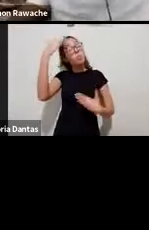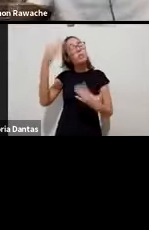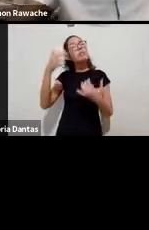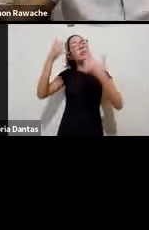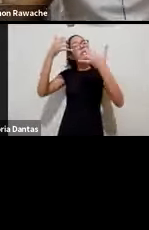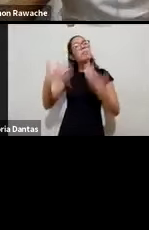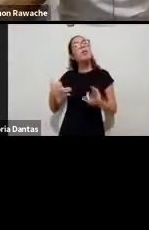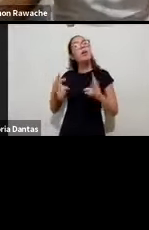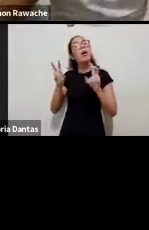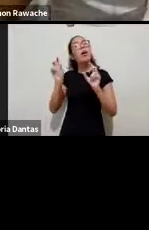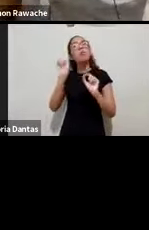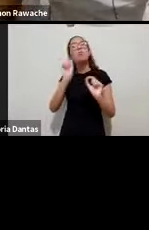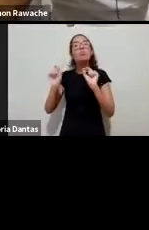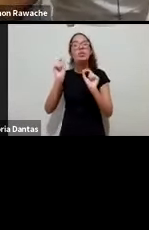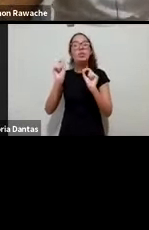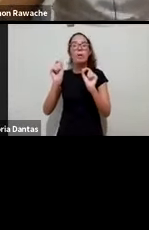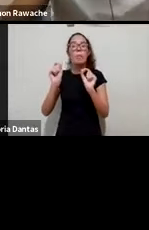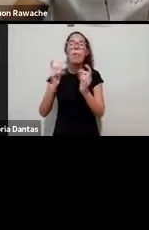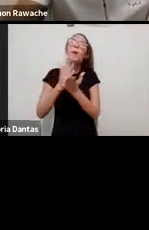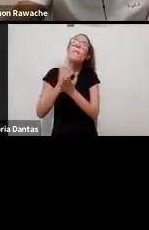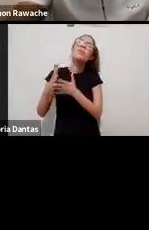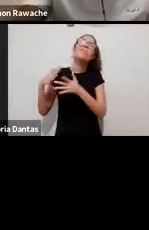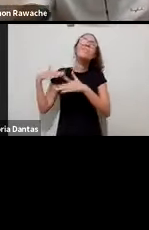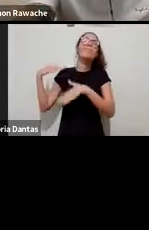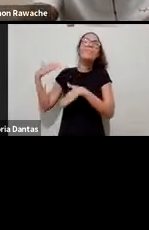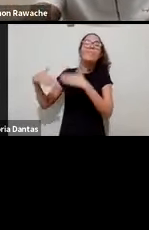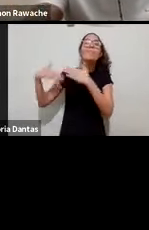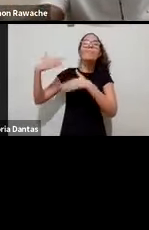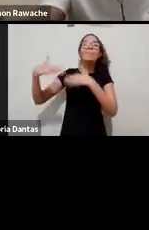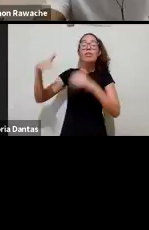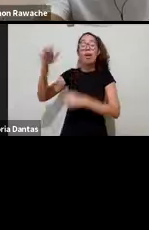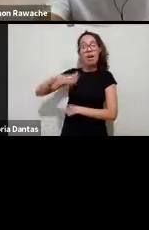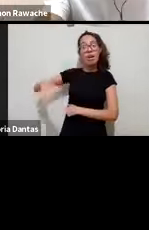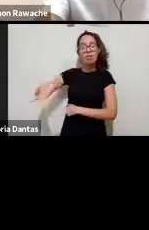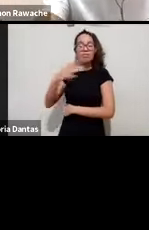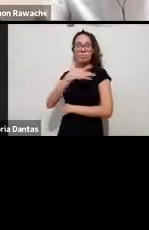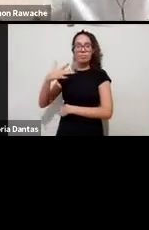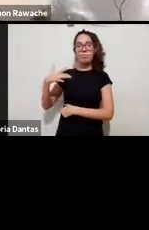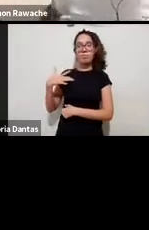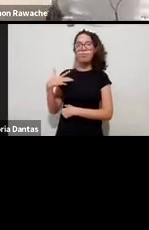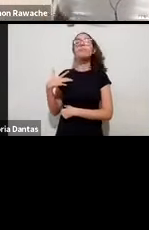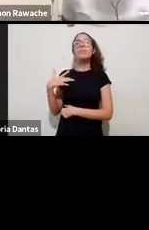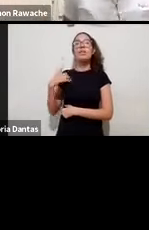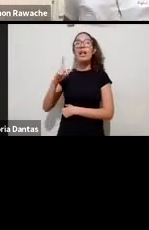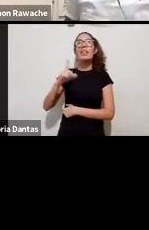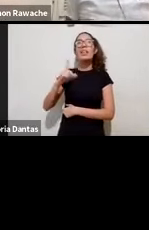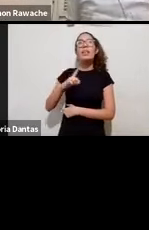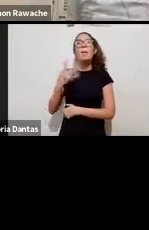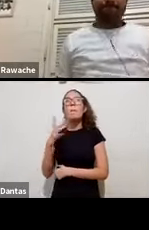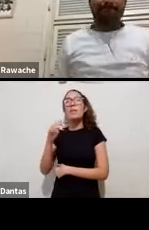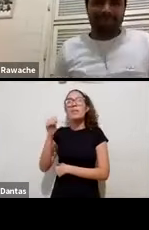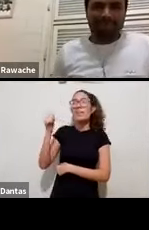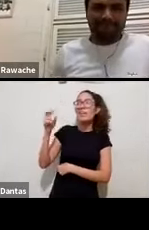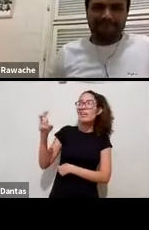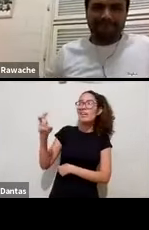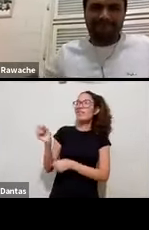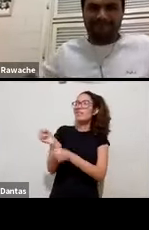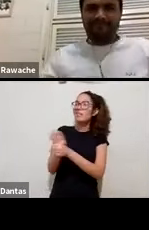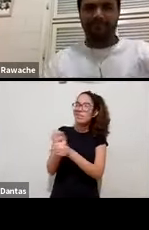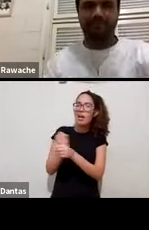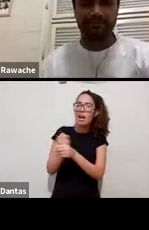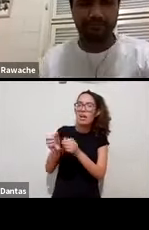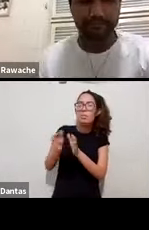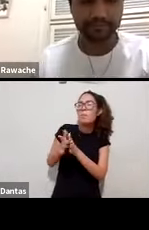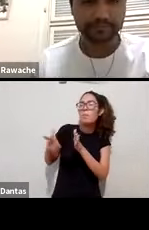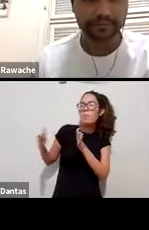fala vem da caminhada do setorial de saúde. Estava lembrando, a gente já tem quase 15 anos, talvez, de fundação do setorial,